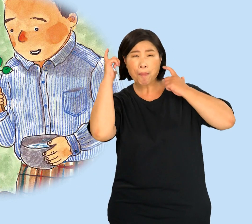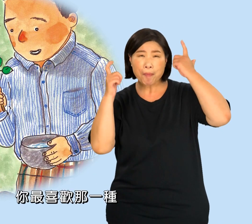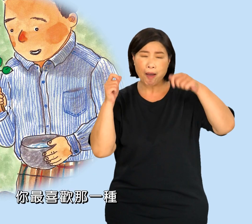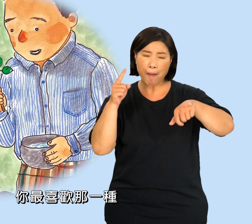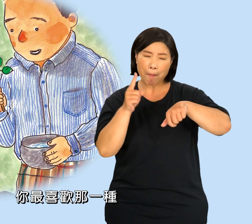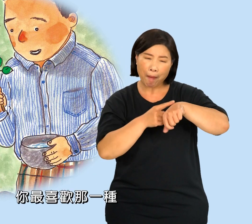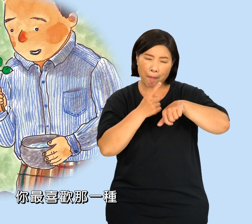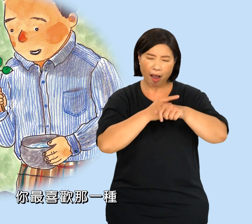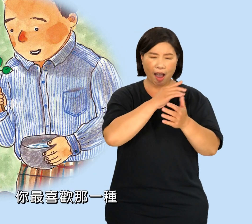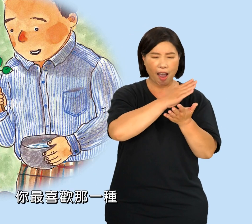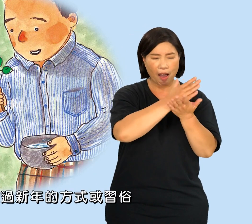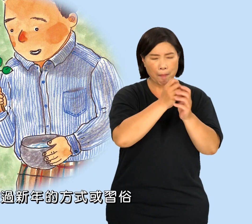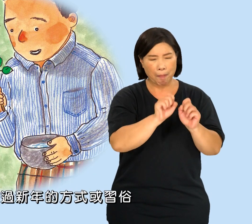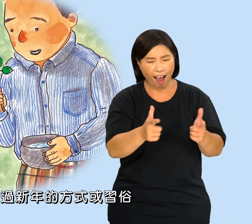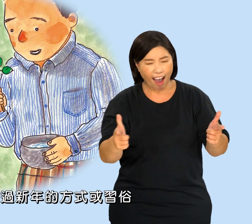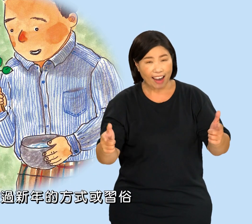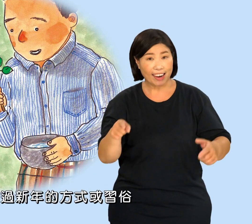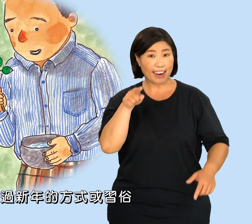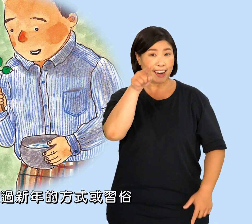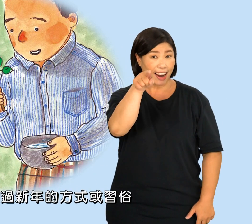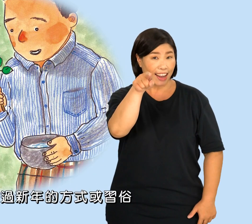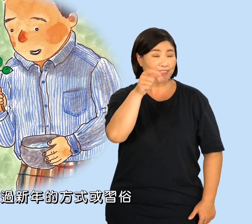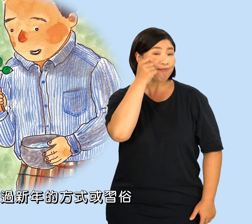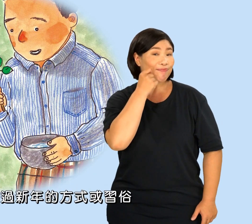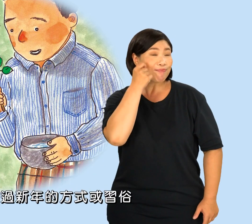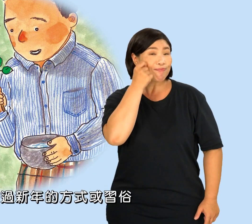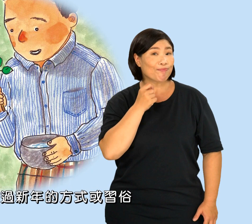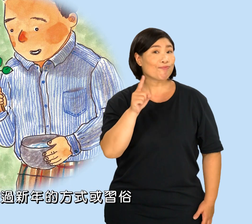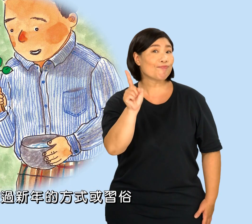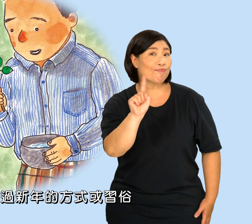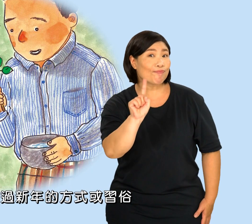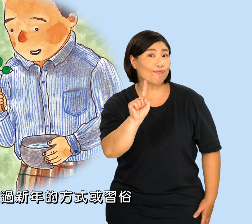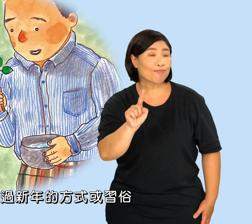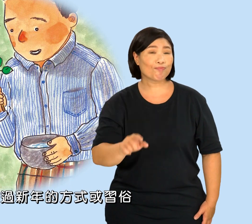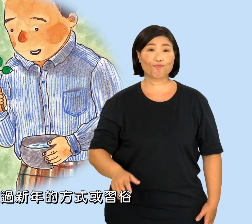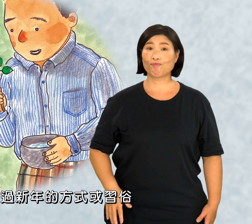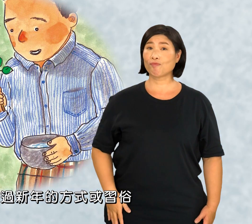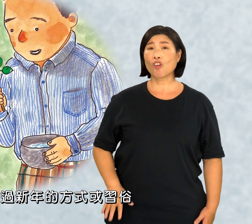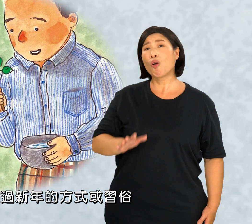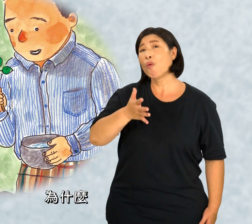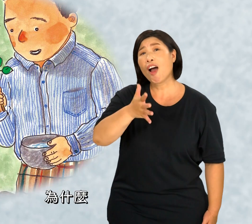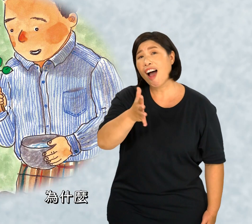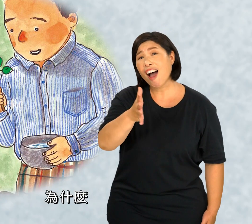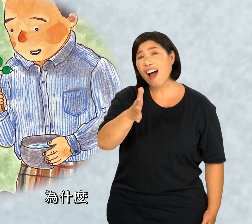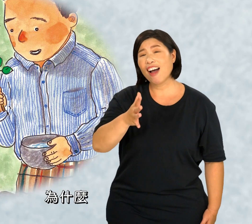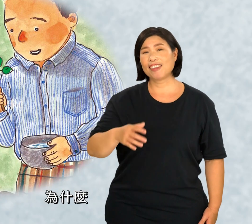你最喜欢哪一种过新年的方式或习俗？为什么？